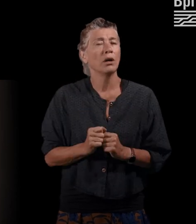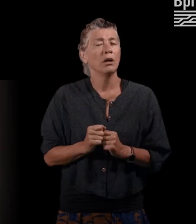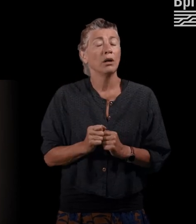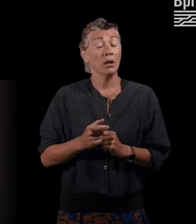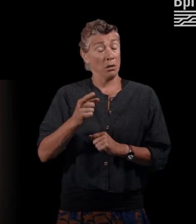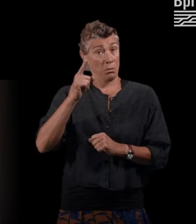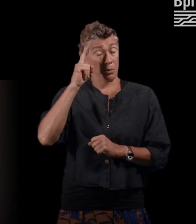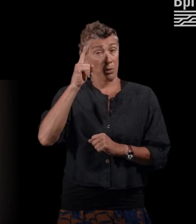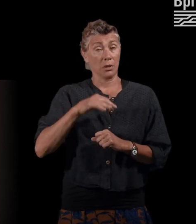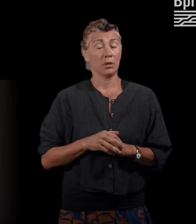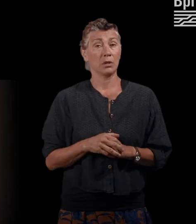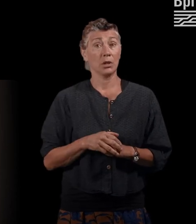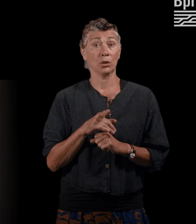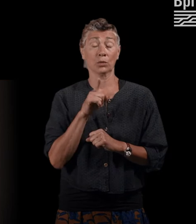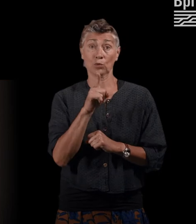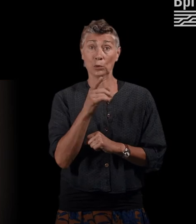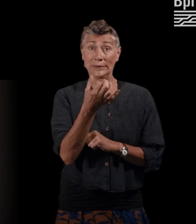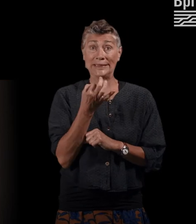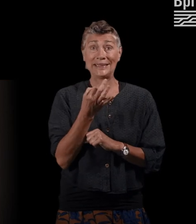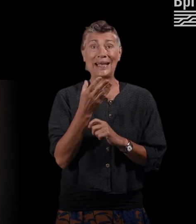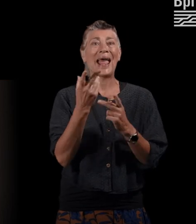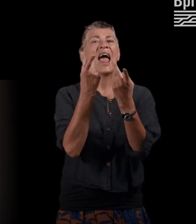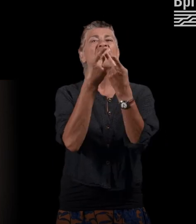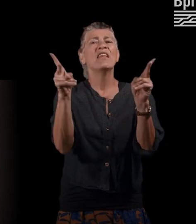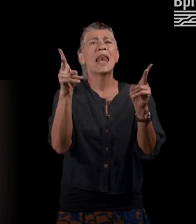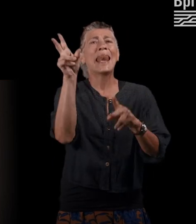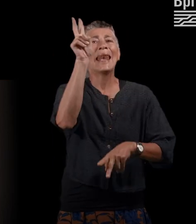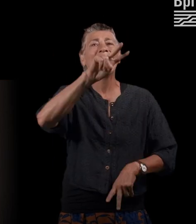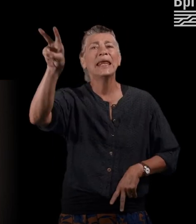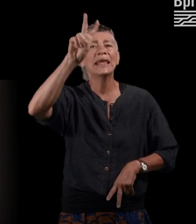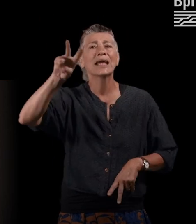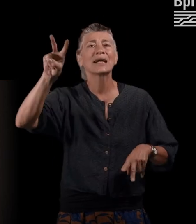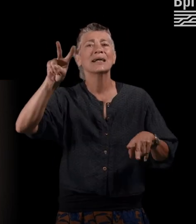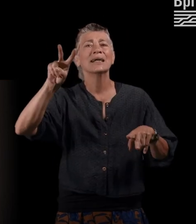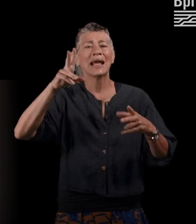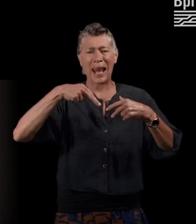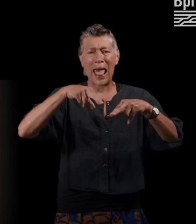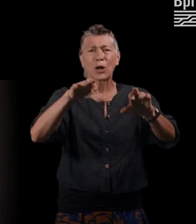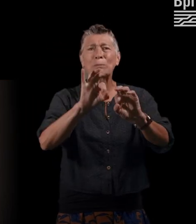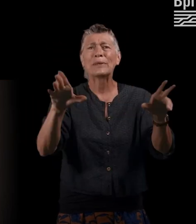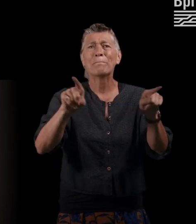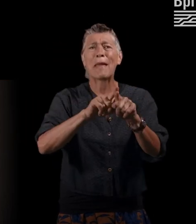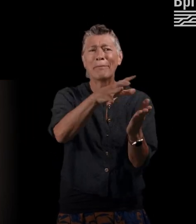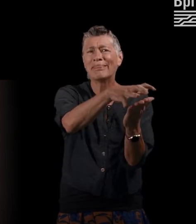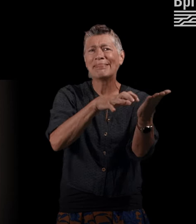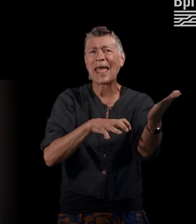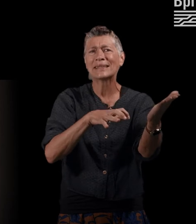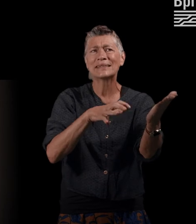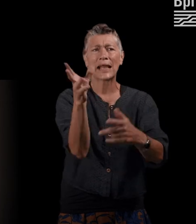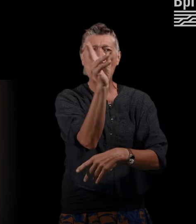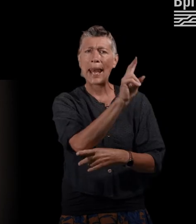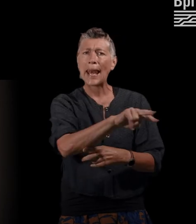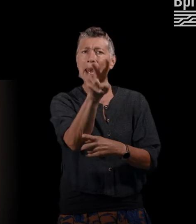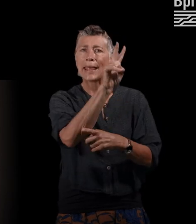parce qu'il y a quelque chose qui est très important. Vous dites lire la ville, vous parlez de la rue comme un texte, comme une